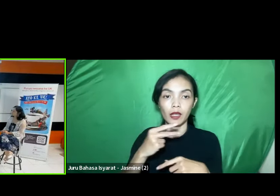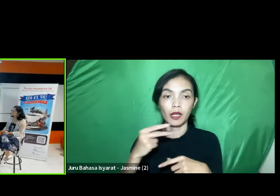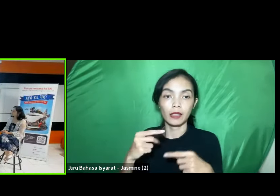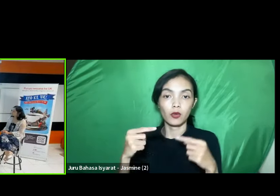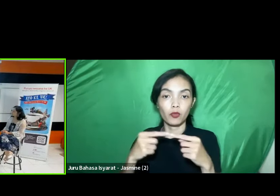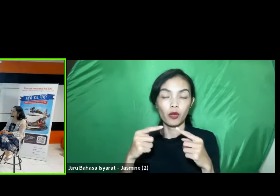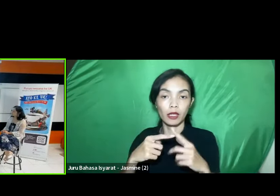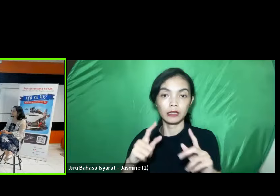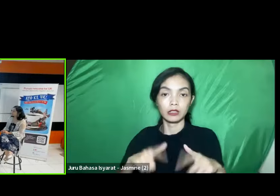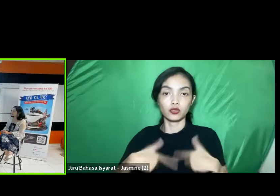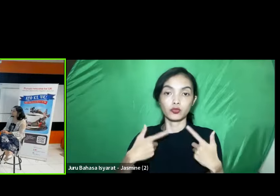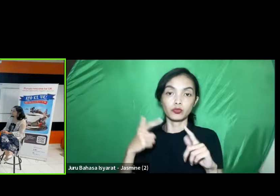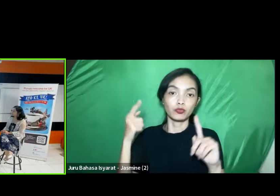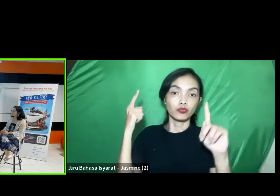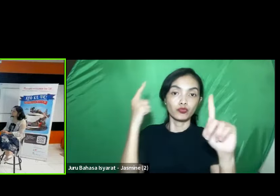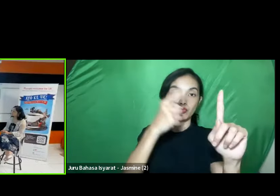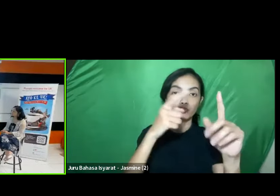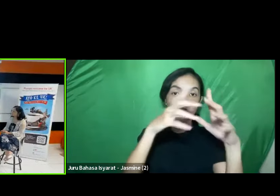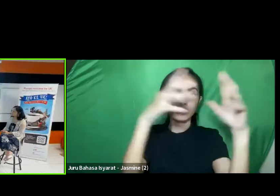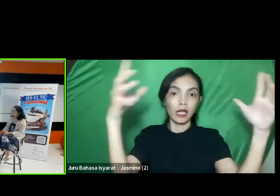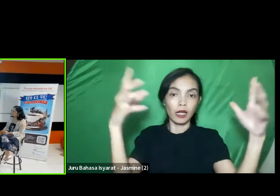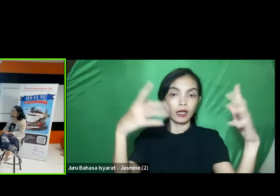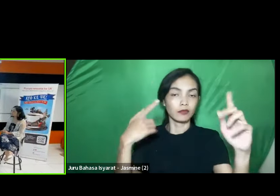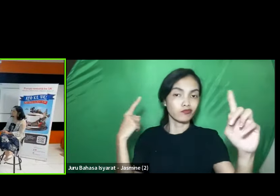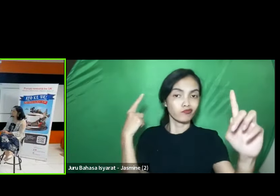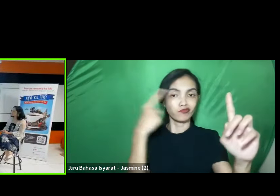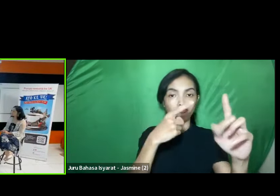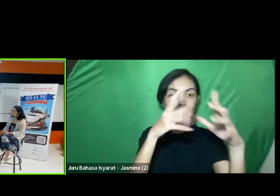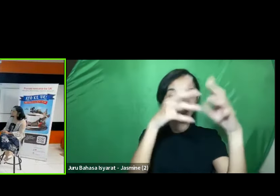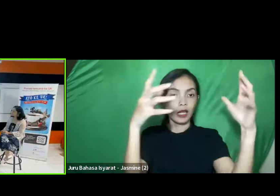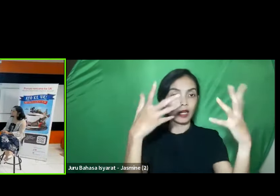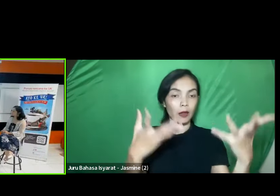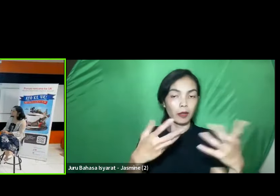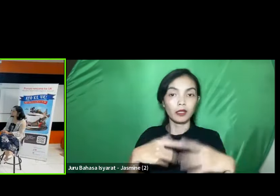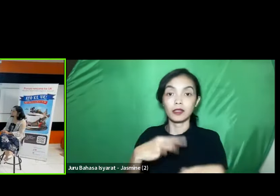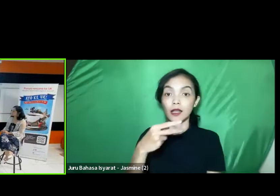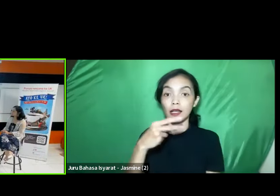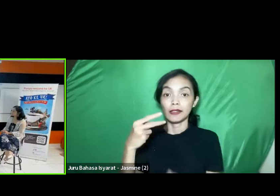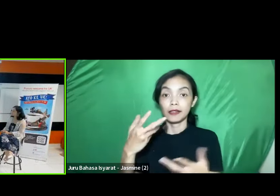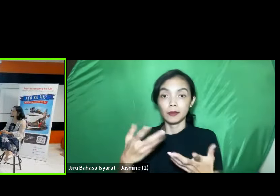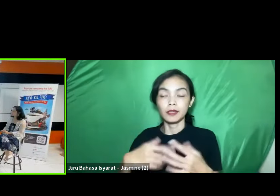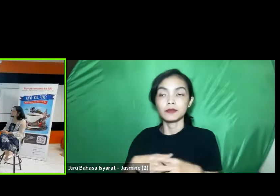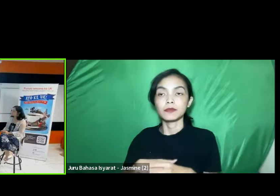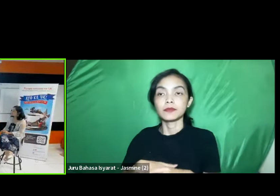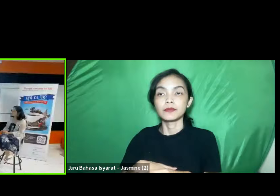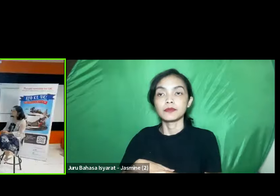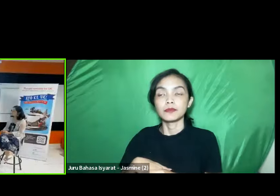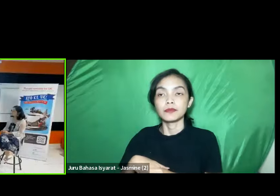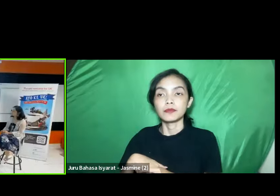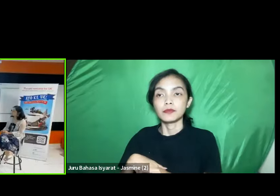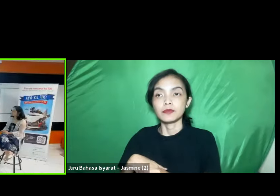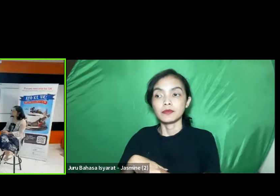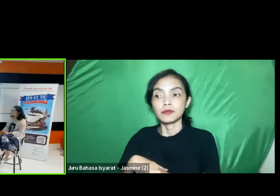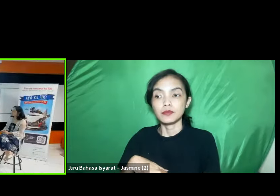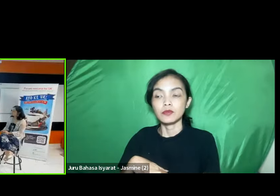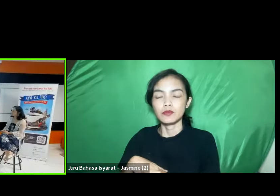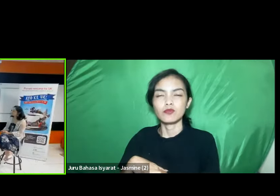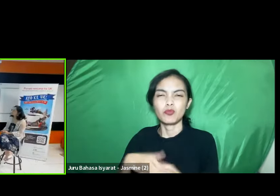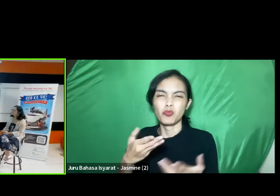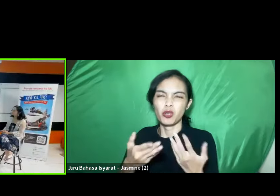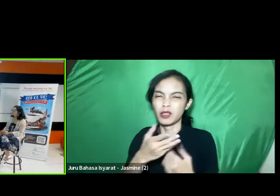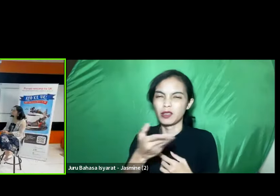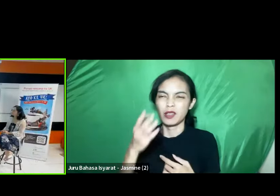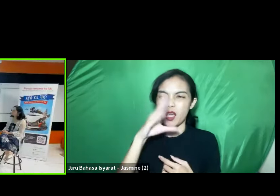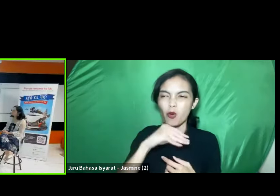misi besar hidup kita Artinya gimana ya teman-teman Cari cari walaupun udah pasti tahu ya saya